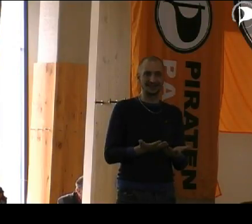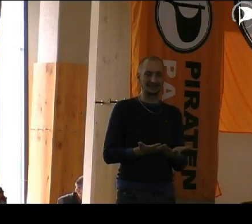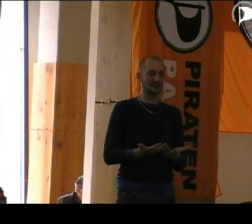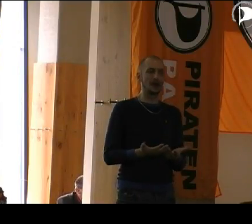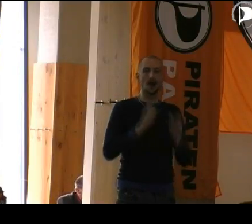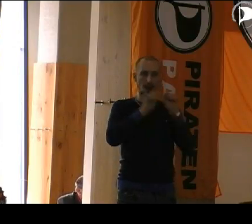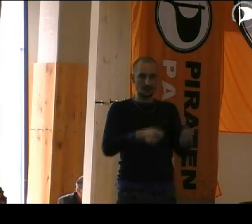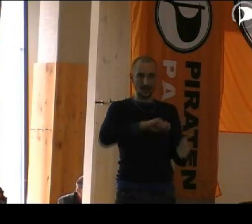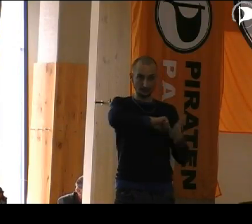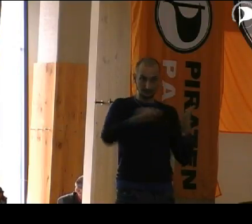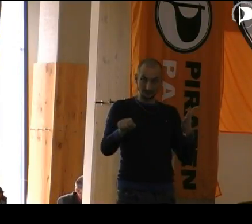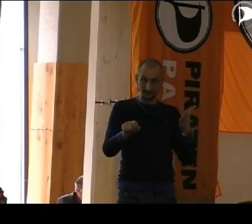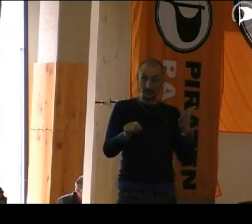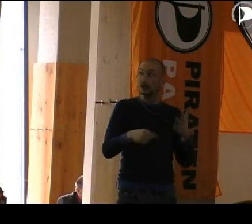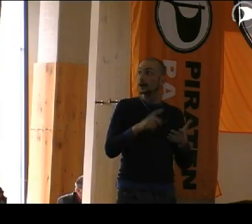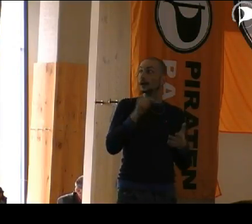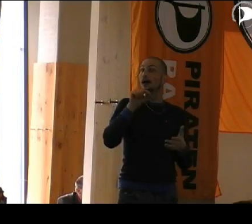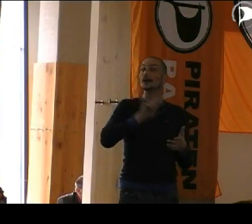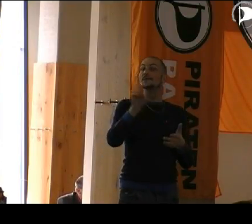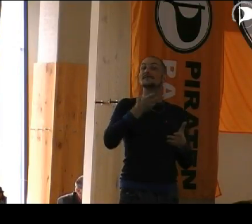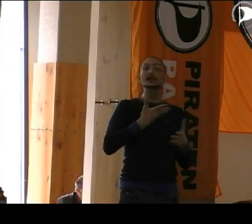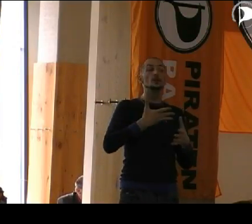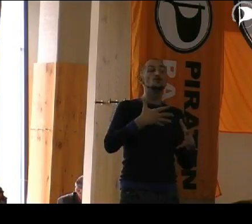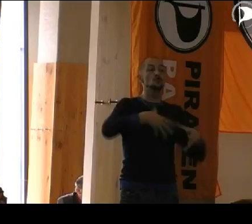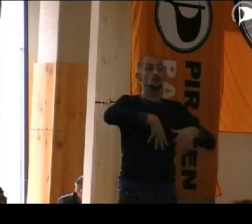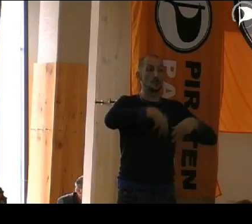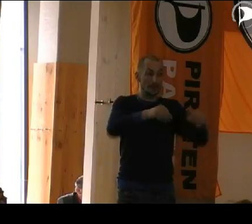der andere nicht zurückgezogen möglichen jemand übernehmen